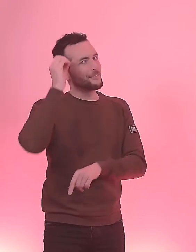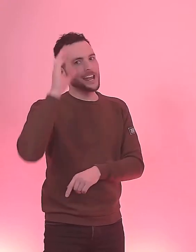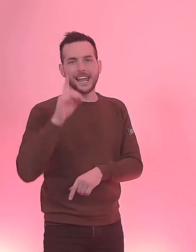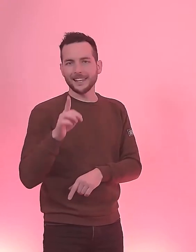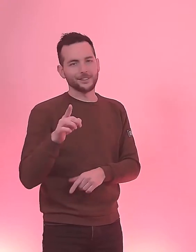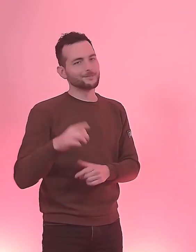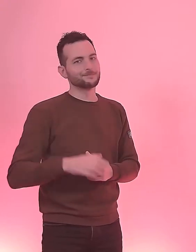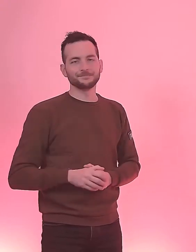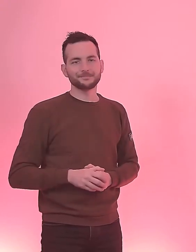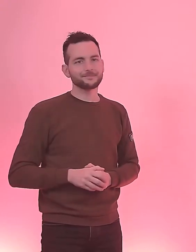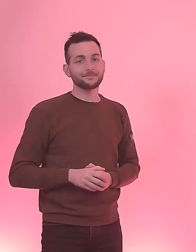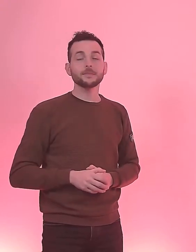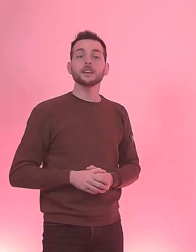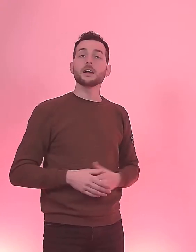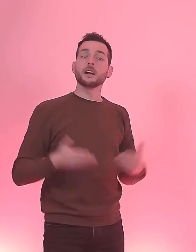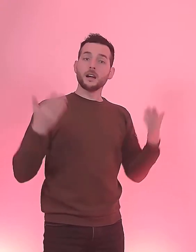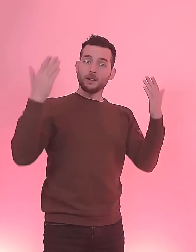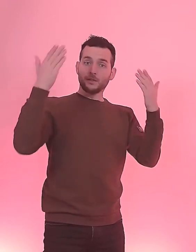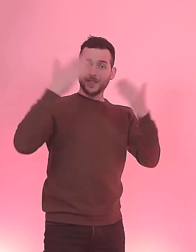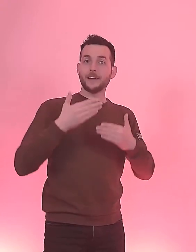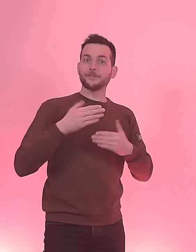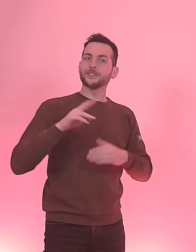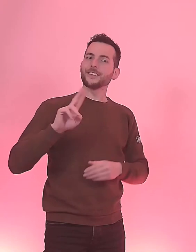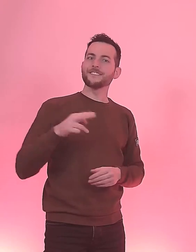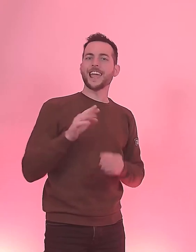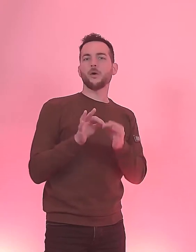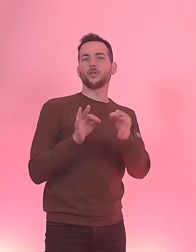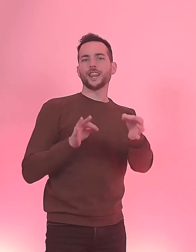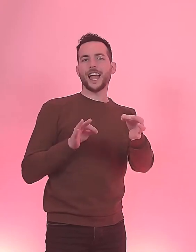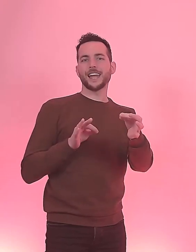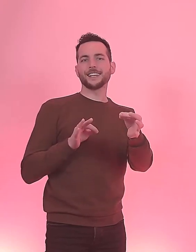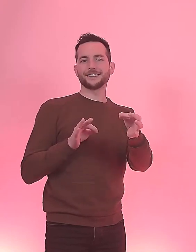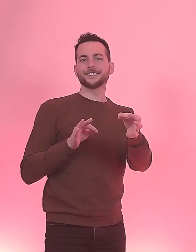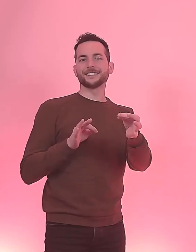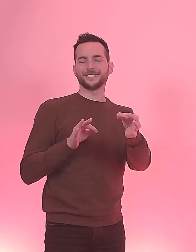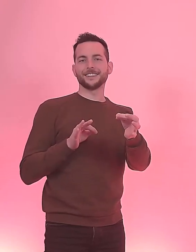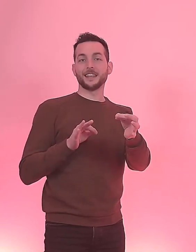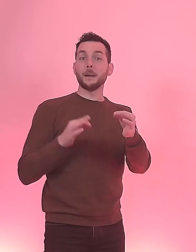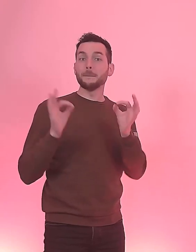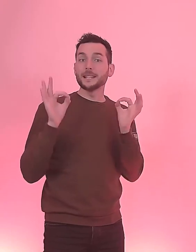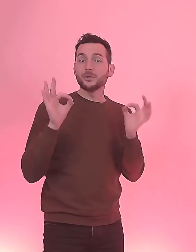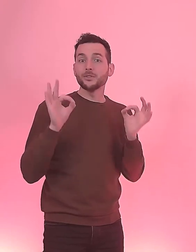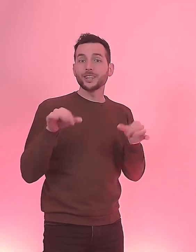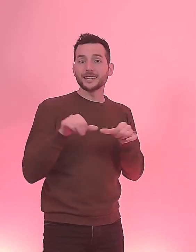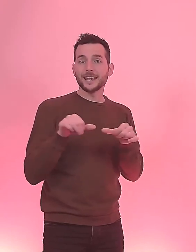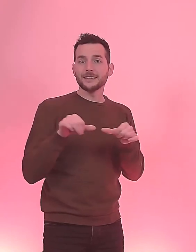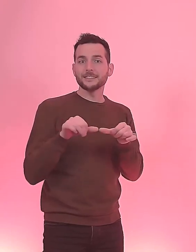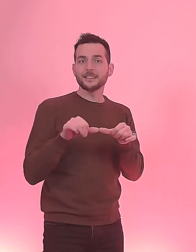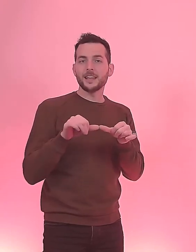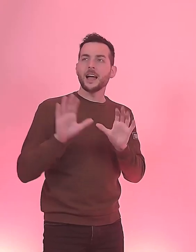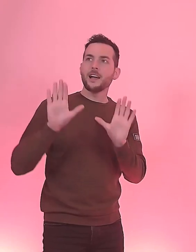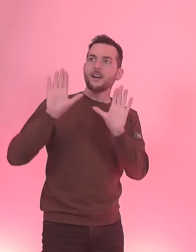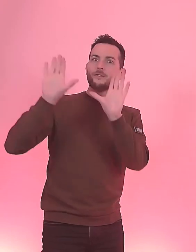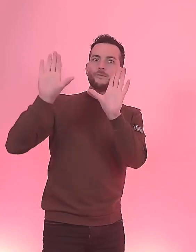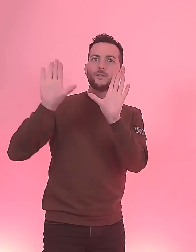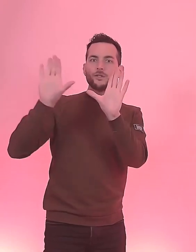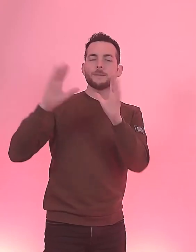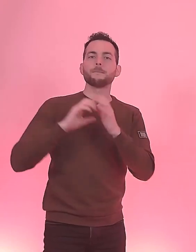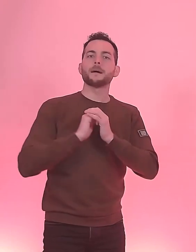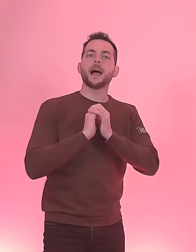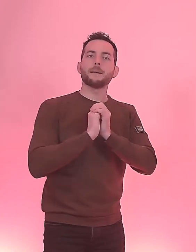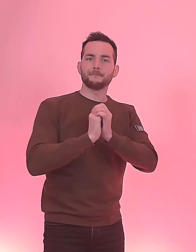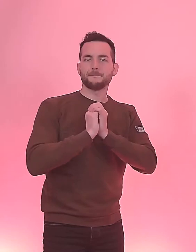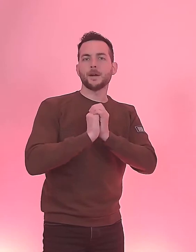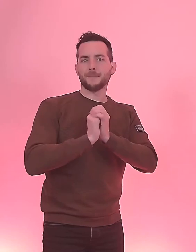willen we graag weer bij jou online in de huiskamer aanwezig zijn met een bijzondere dienst workshop en pair en ontspannen